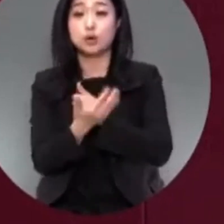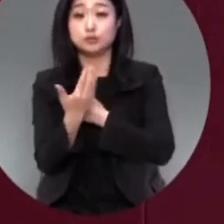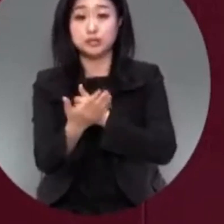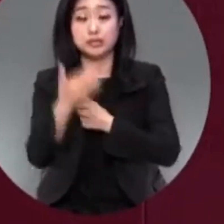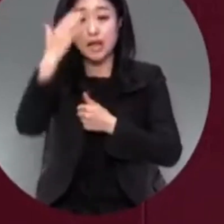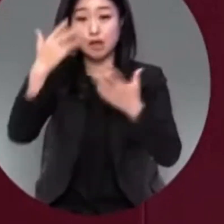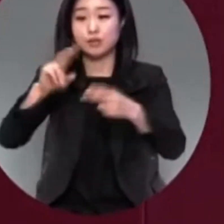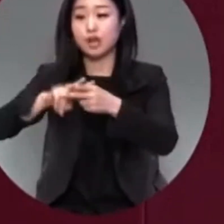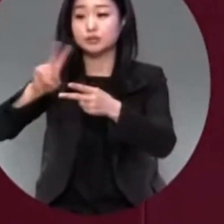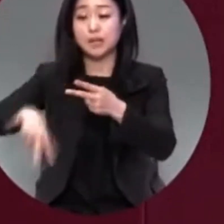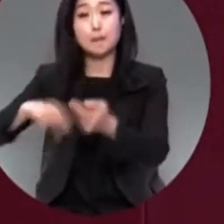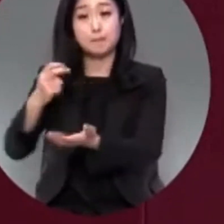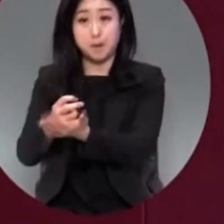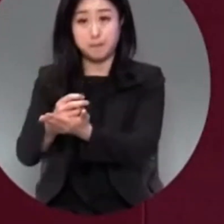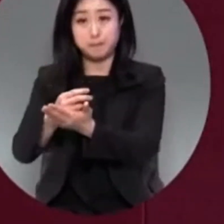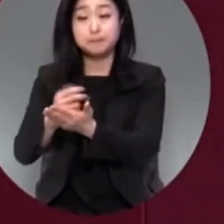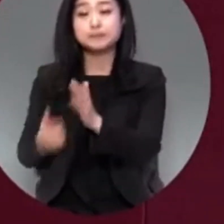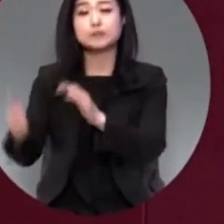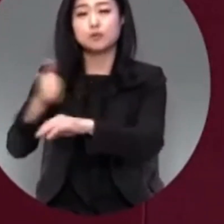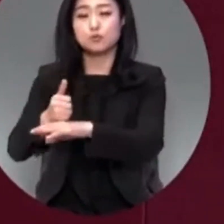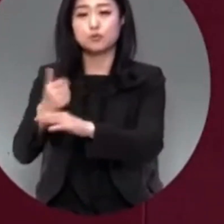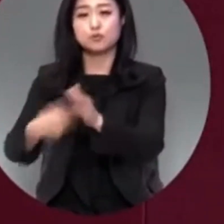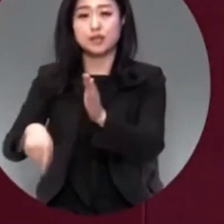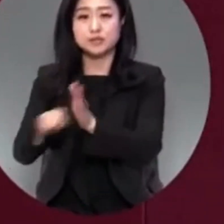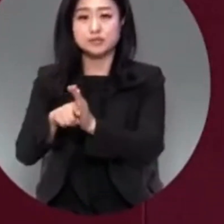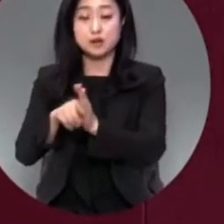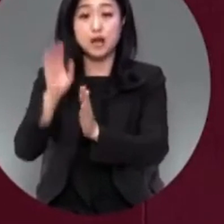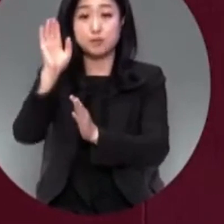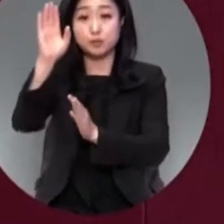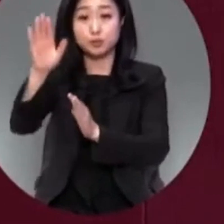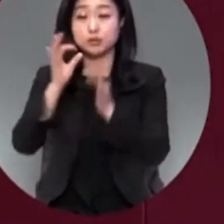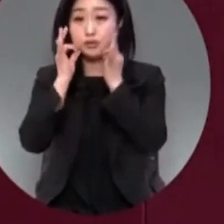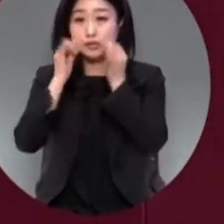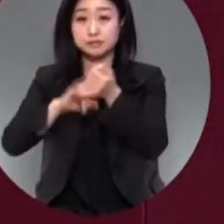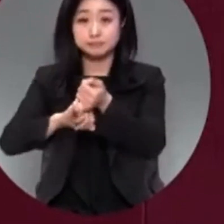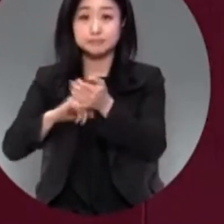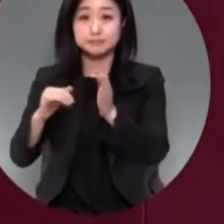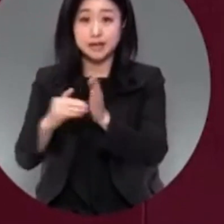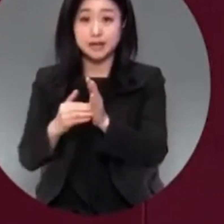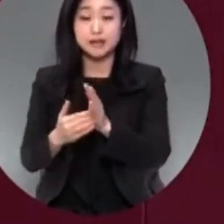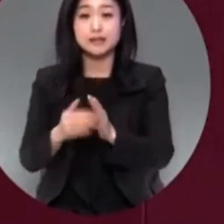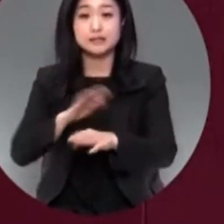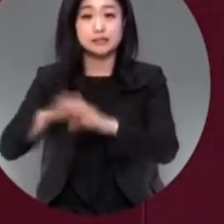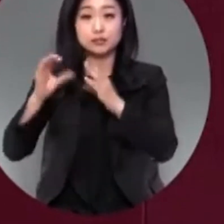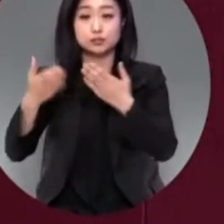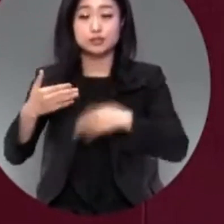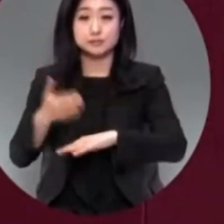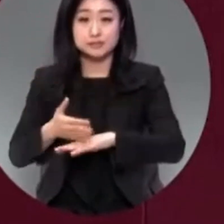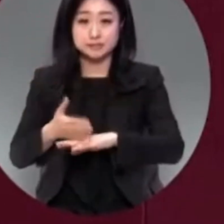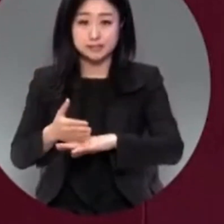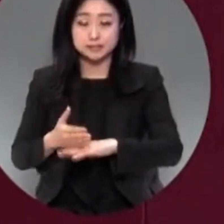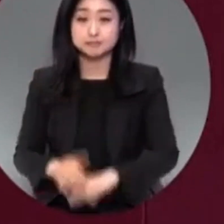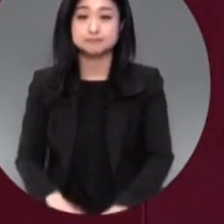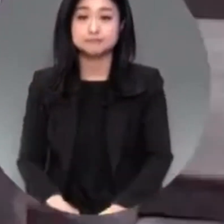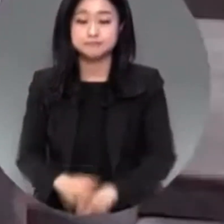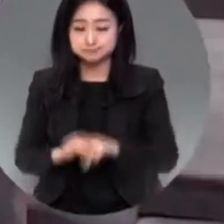대한민국 형사사법체계의 성공적인 정착을 위해 앞으로도 최선을 다하겠습니다. 경청해 주셔서 감사합니다.